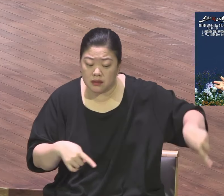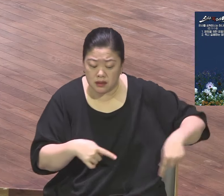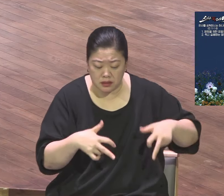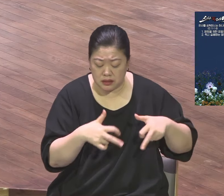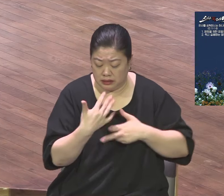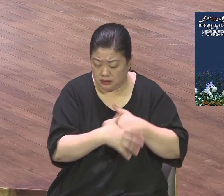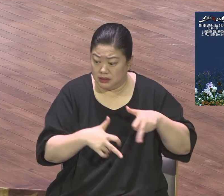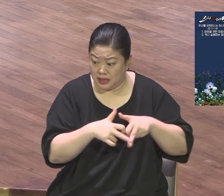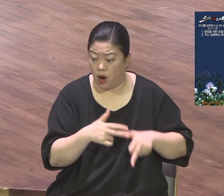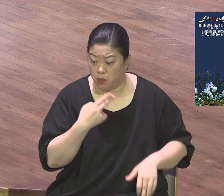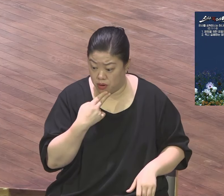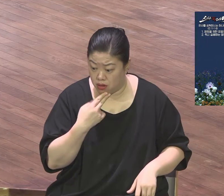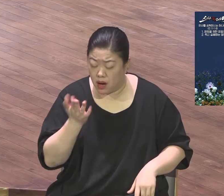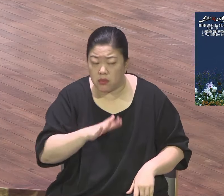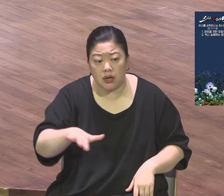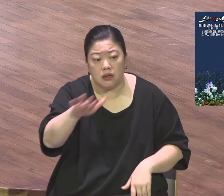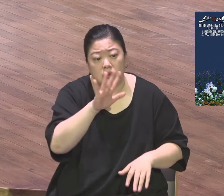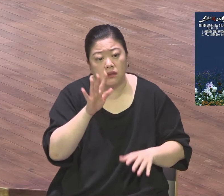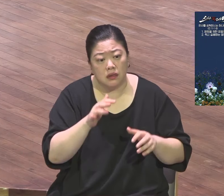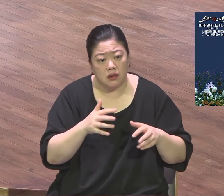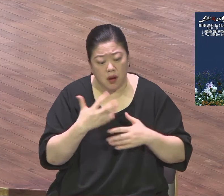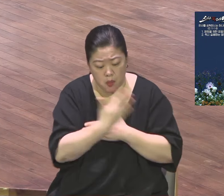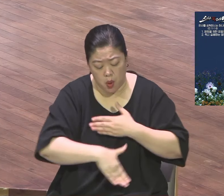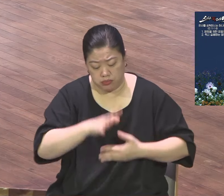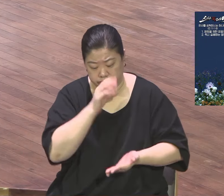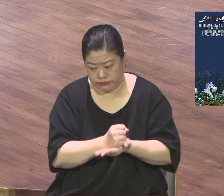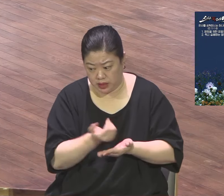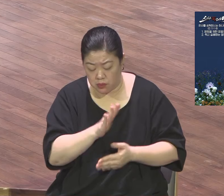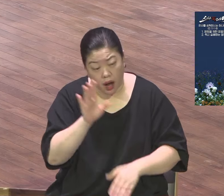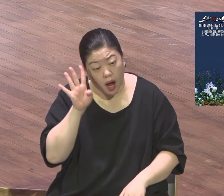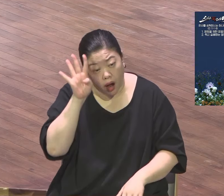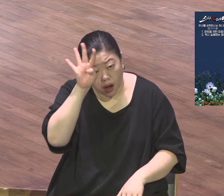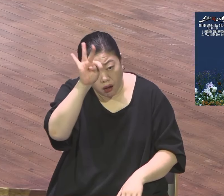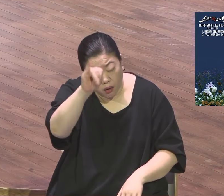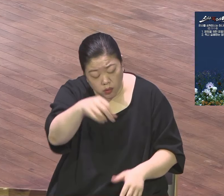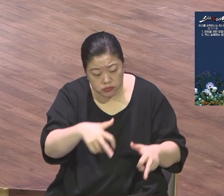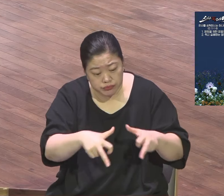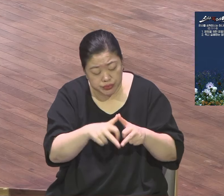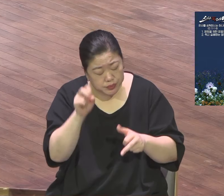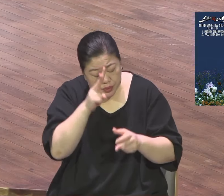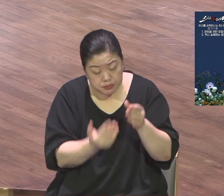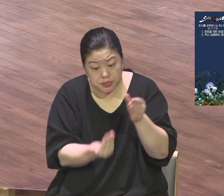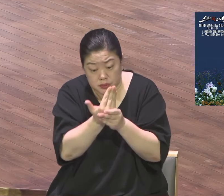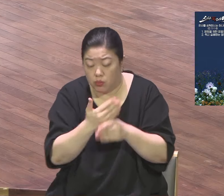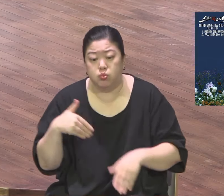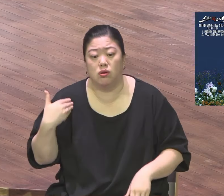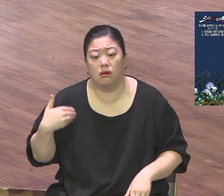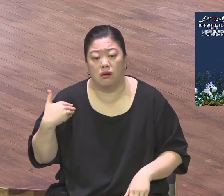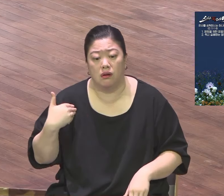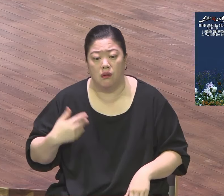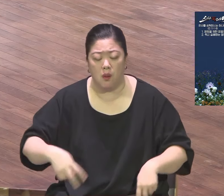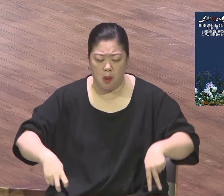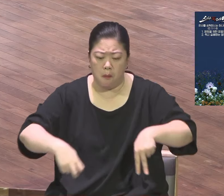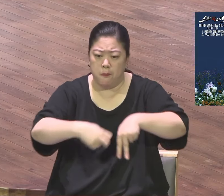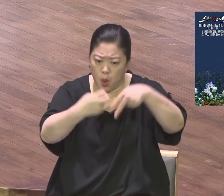장애도 있어요. 우리 다 잠재적 장애인이에요. 누가 어찌 될지 몰라요. 하루